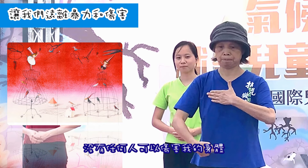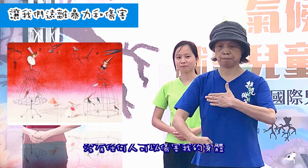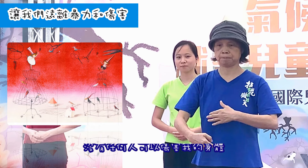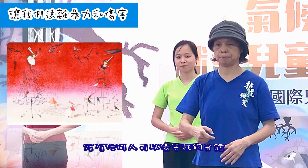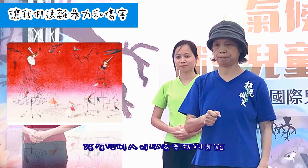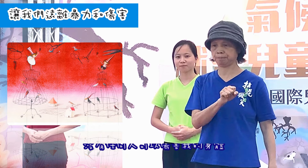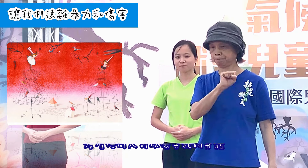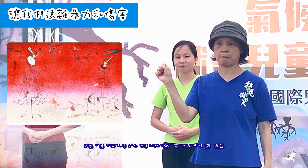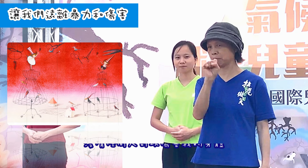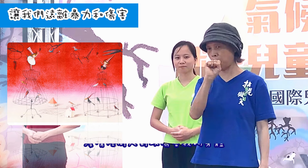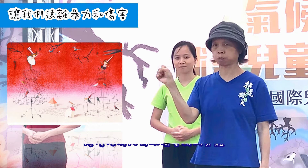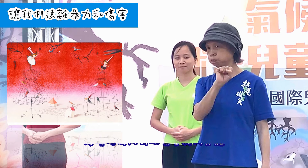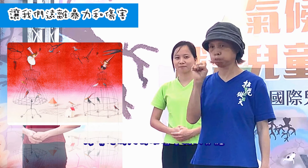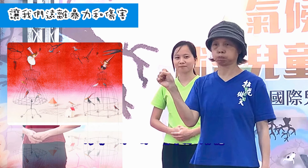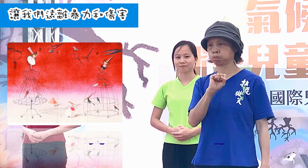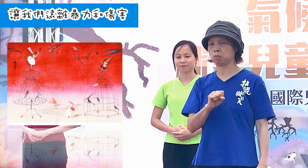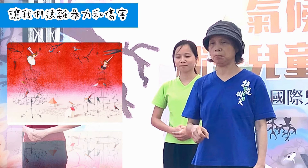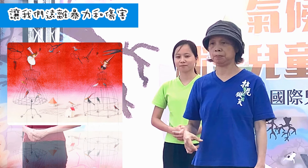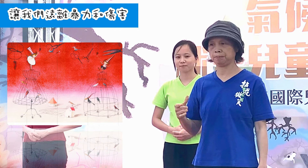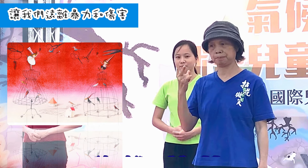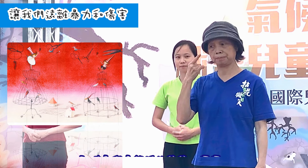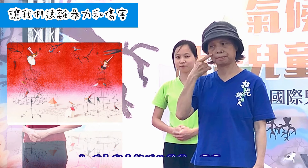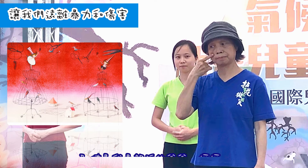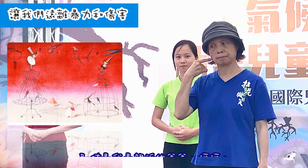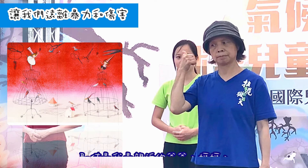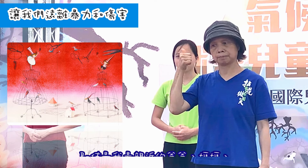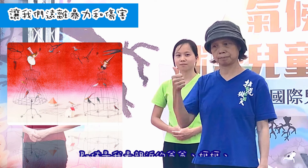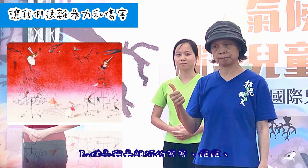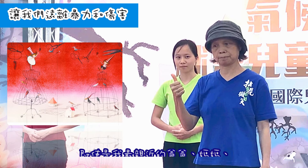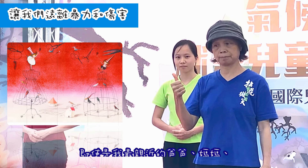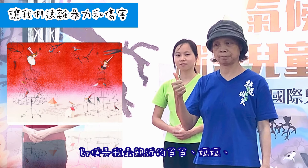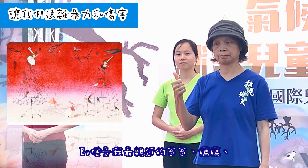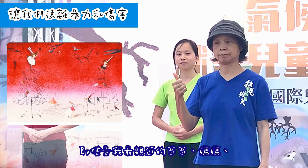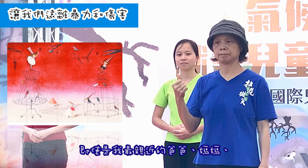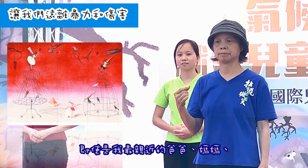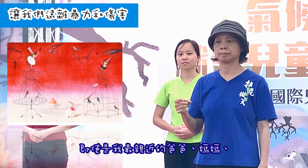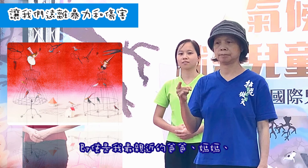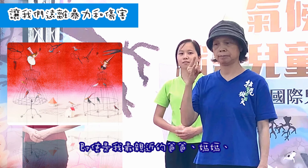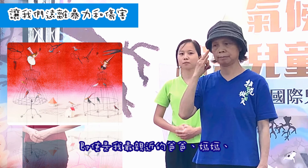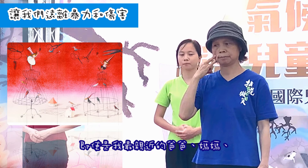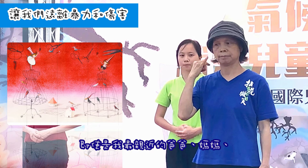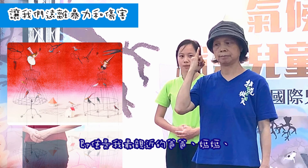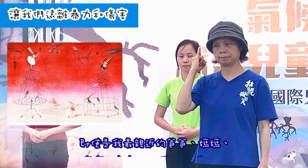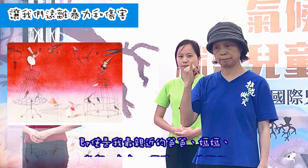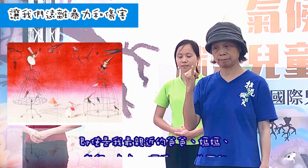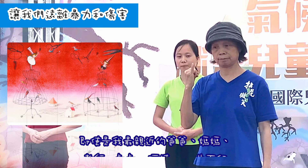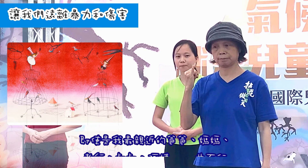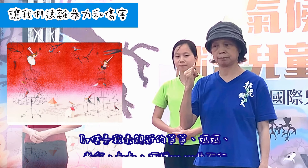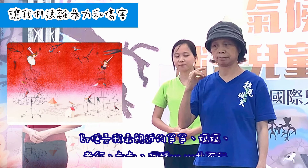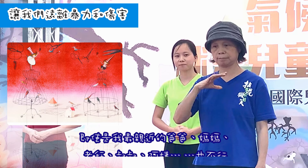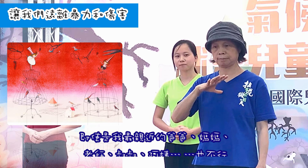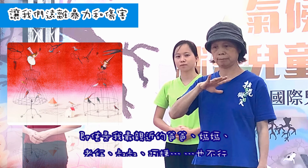身体，即使是我最亲近的爸爸妈妈、老